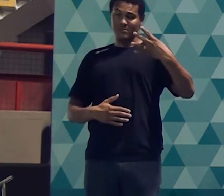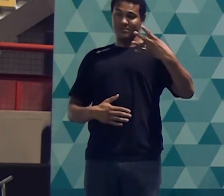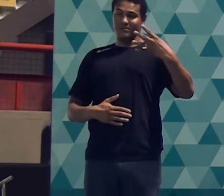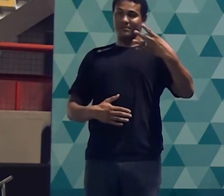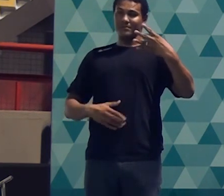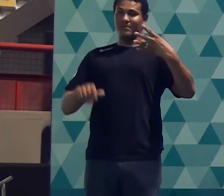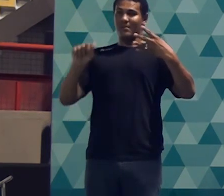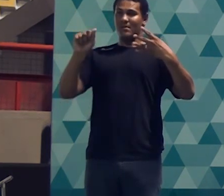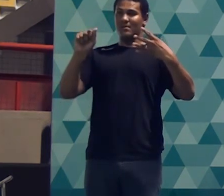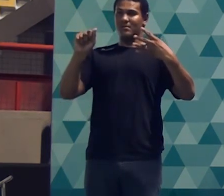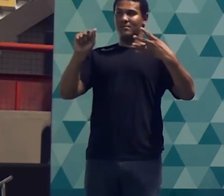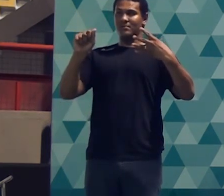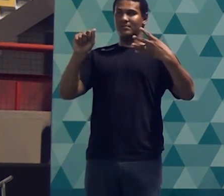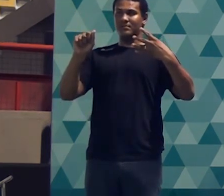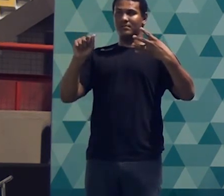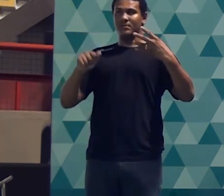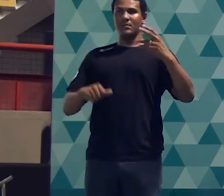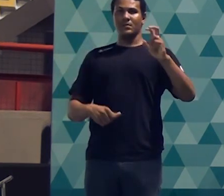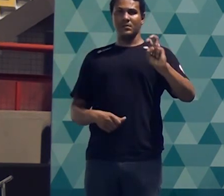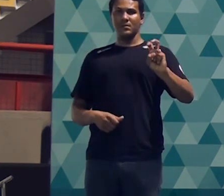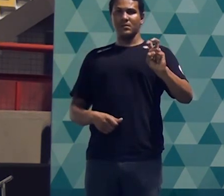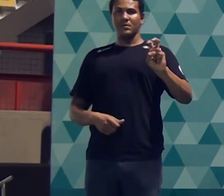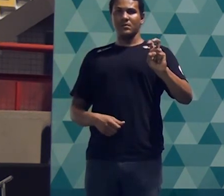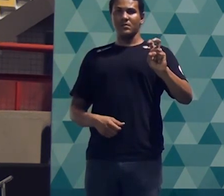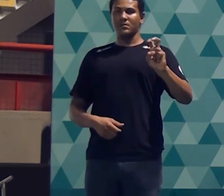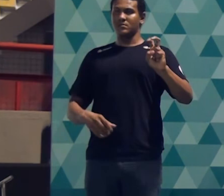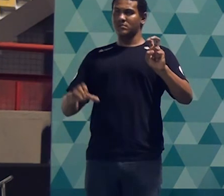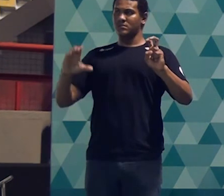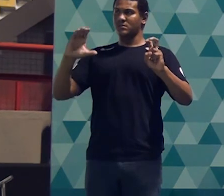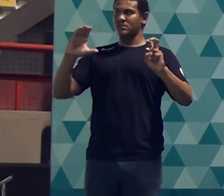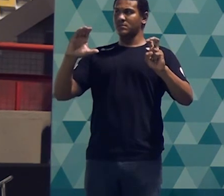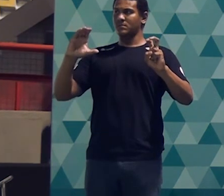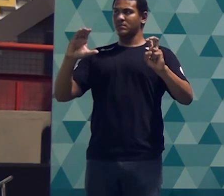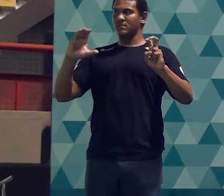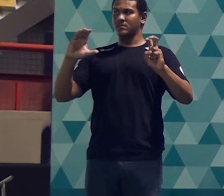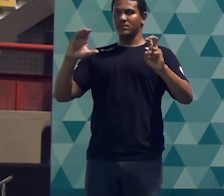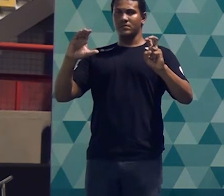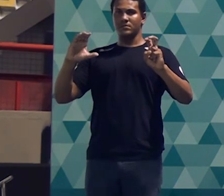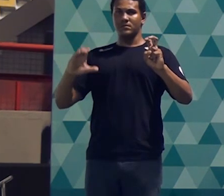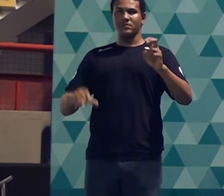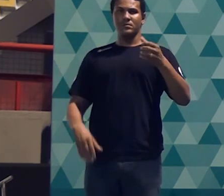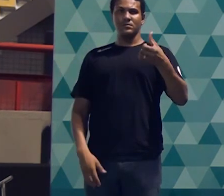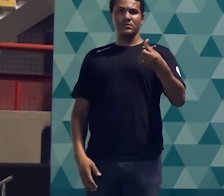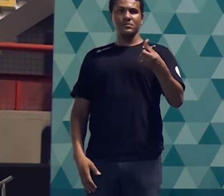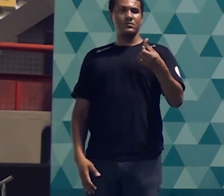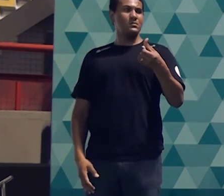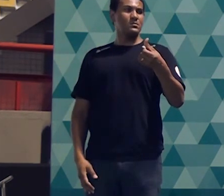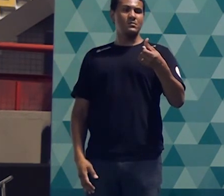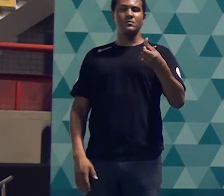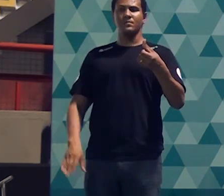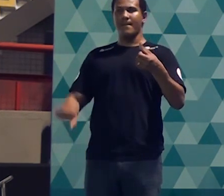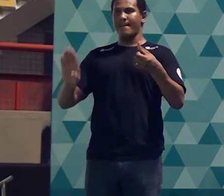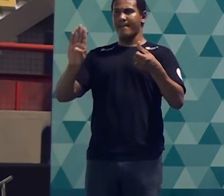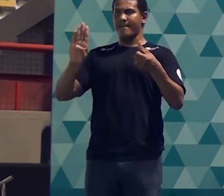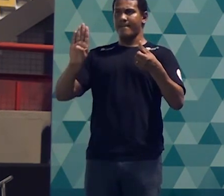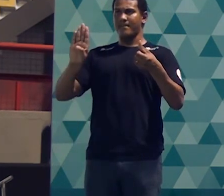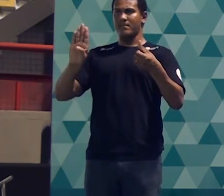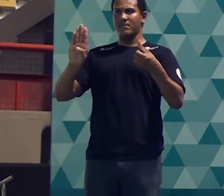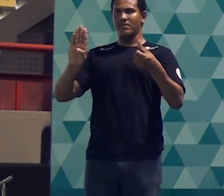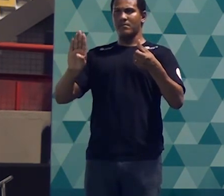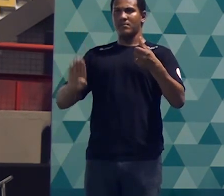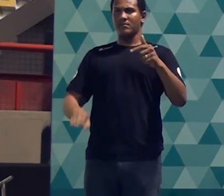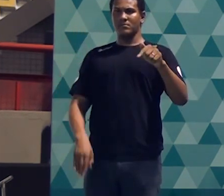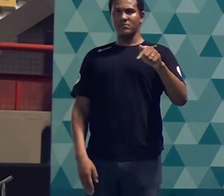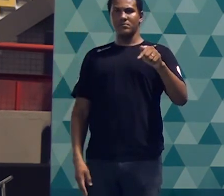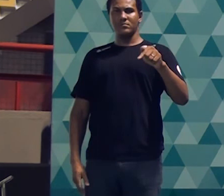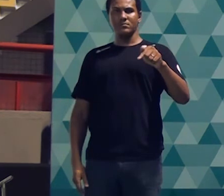amor. Quinta, C de casa. Sexta, B de bola.